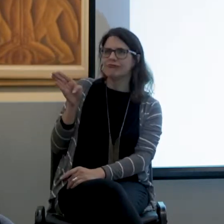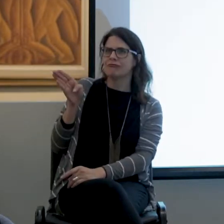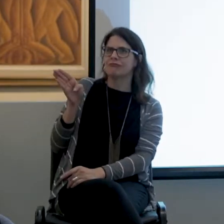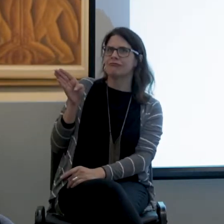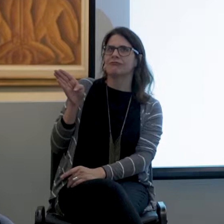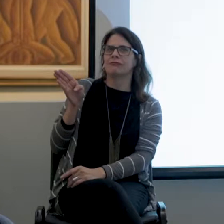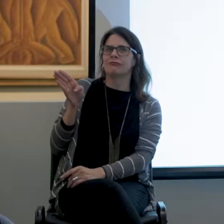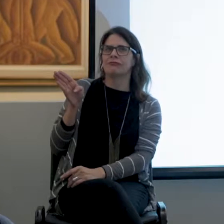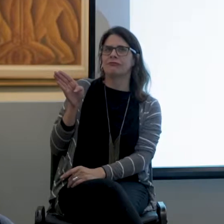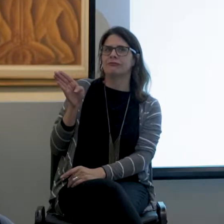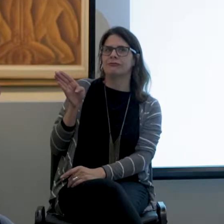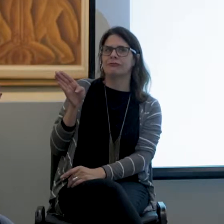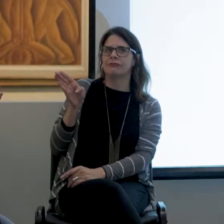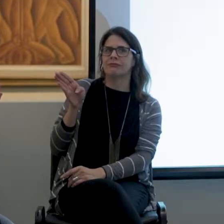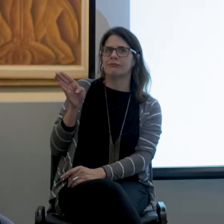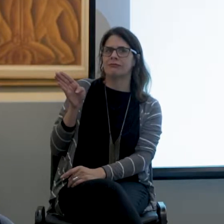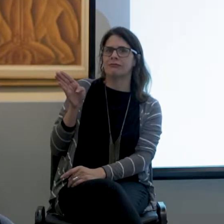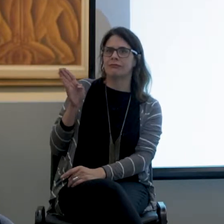imposições